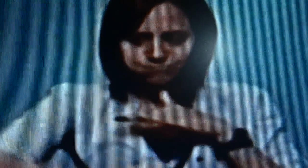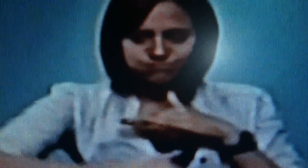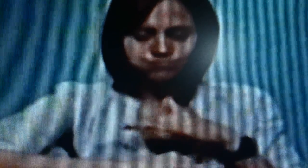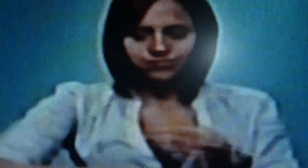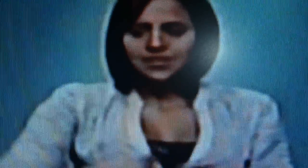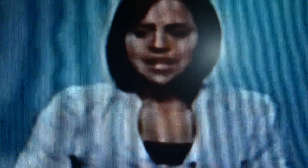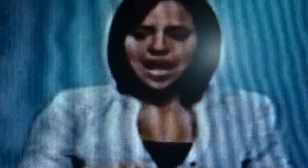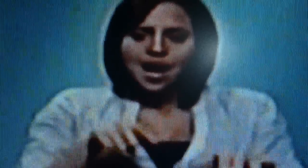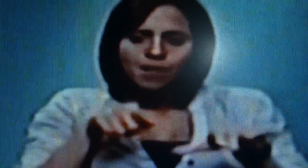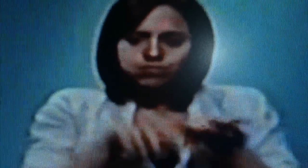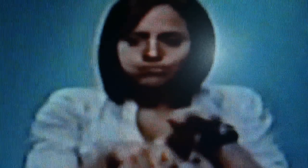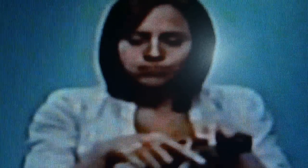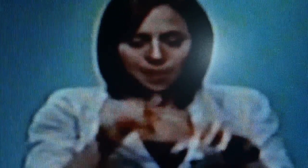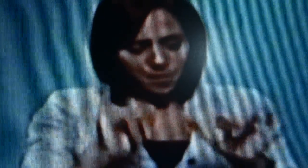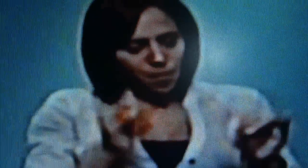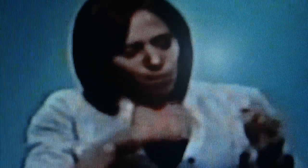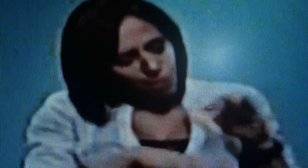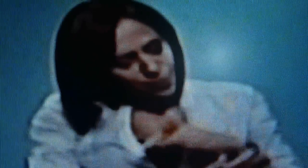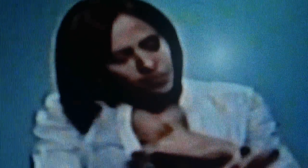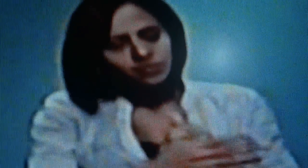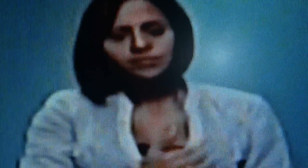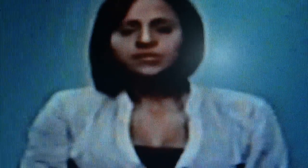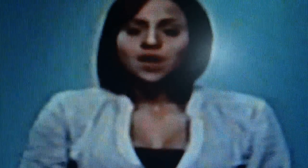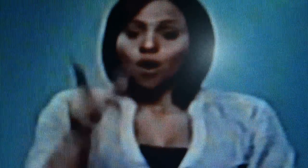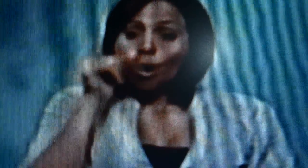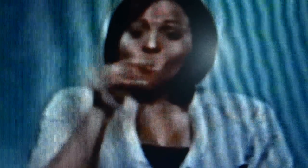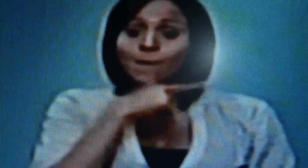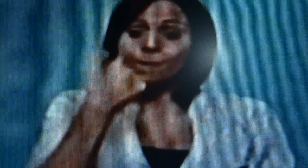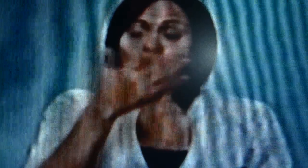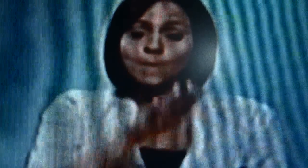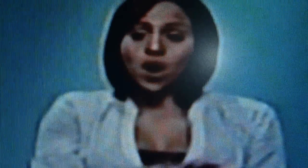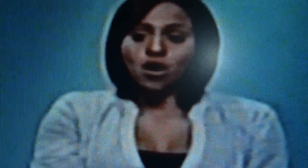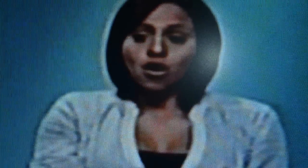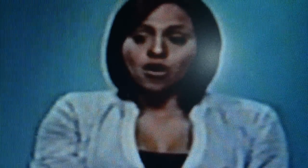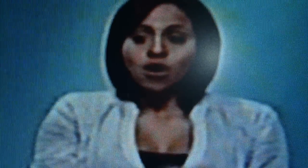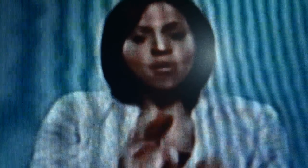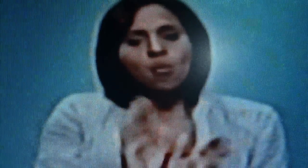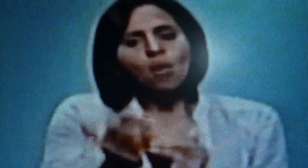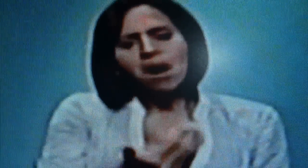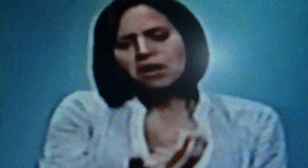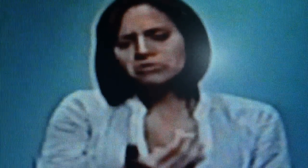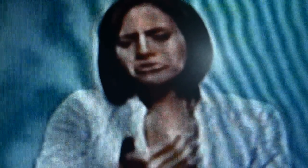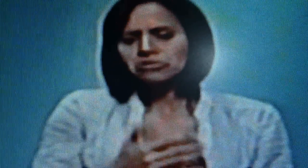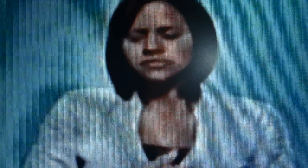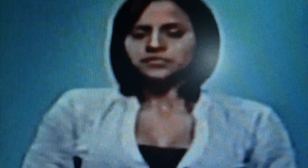en la mesita, impactó acá. El señor que murió, el señor está en su habitación. El señor está en